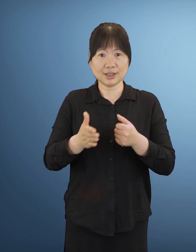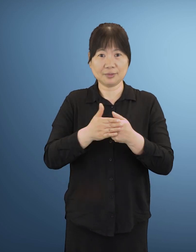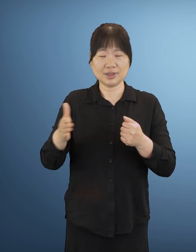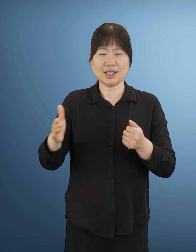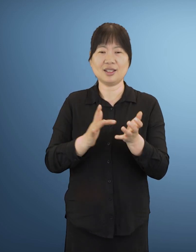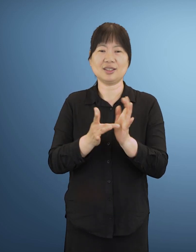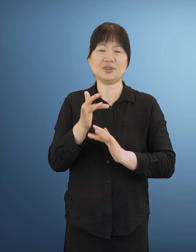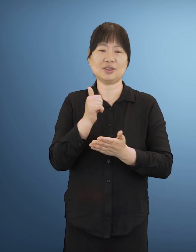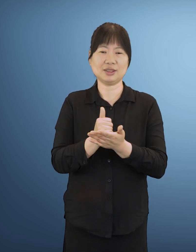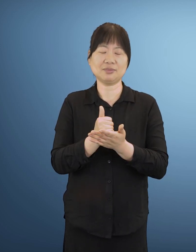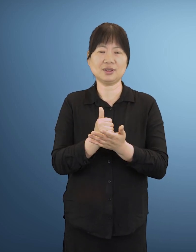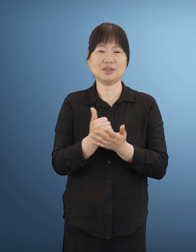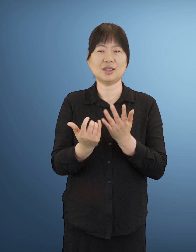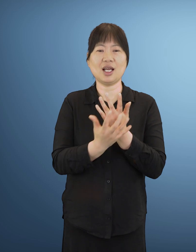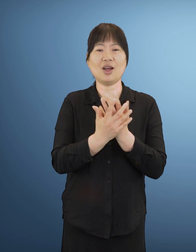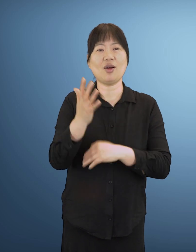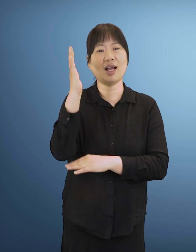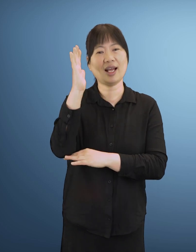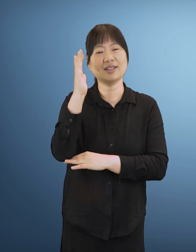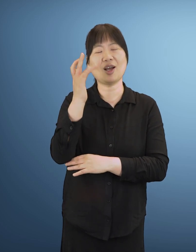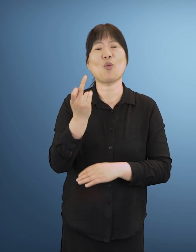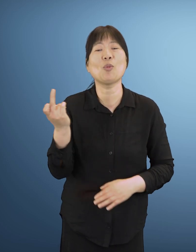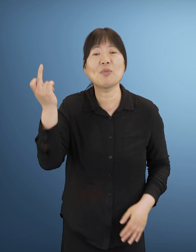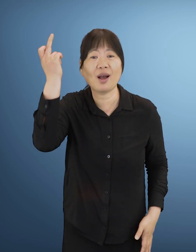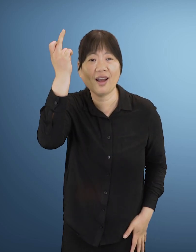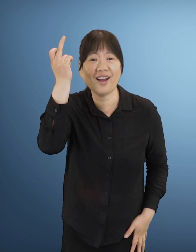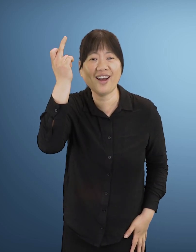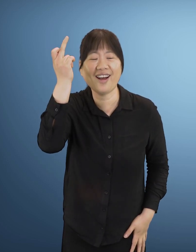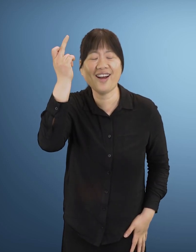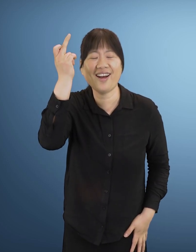예수님은 회당 오빠였어요.